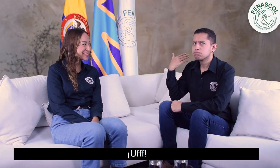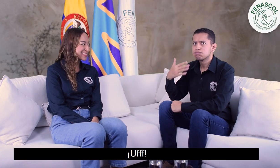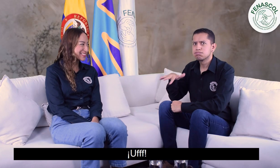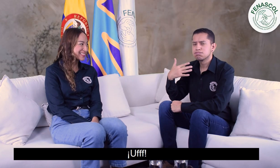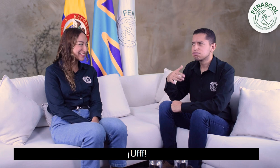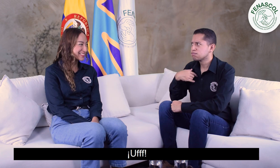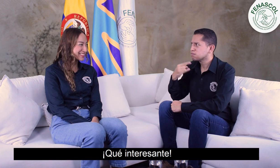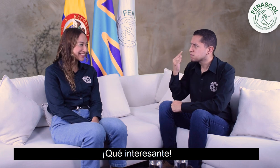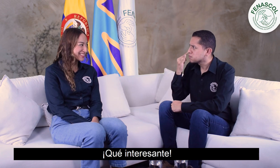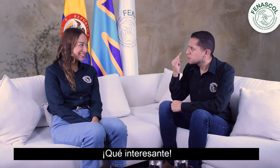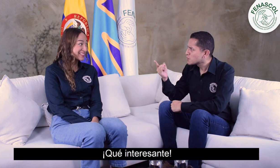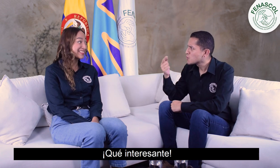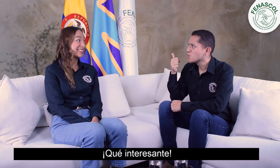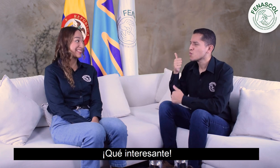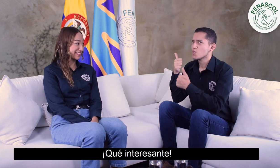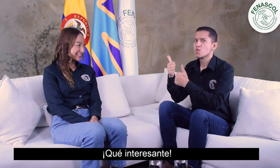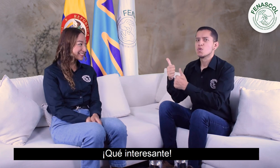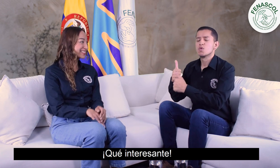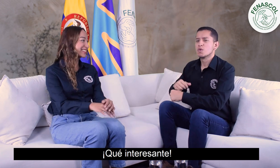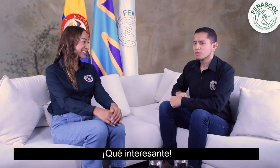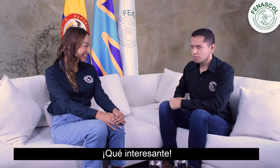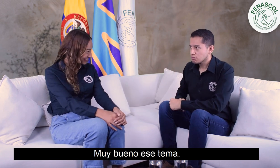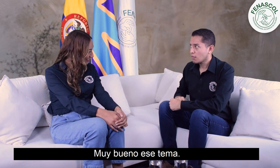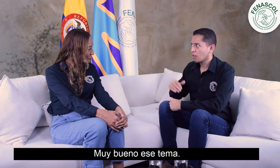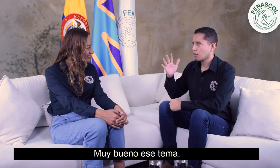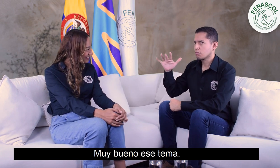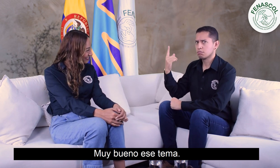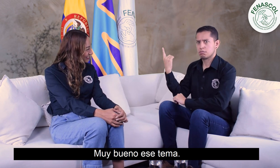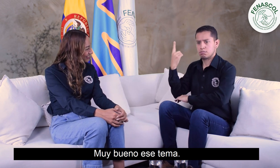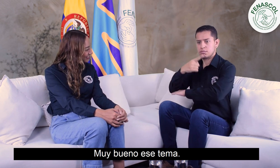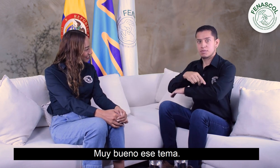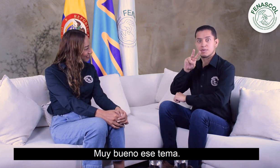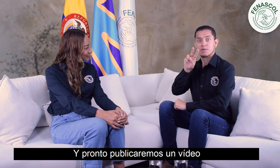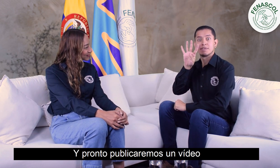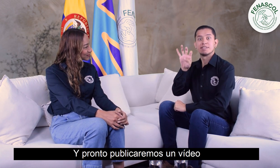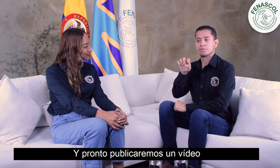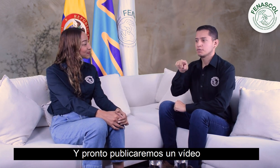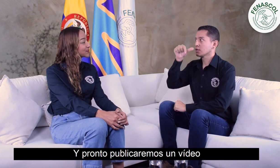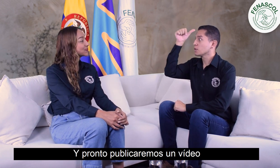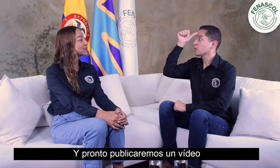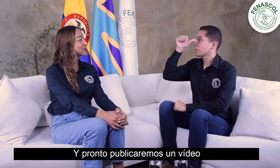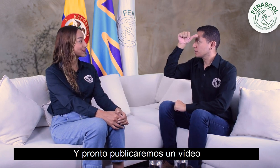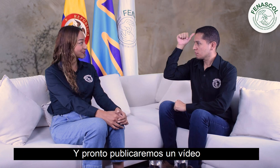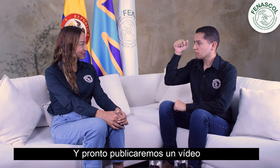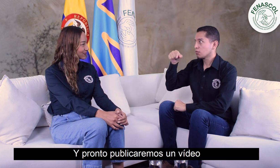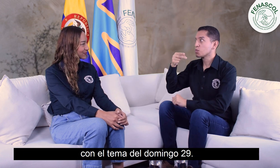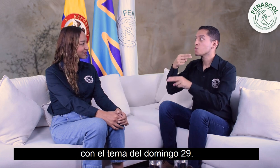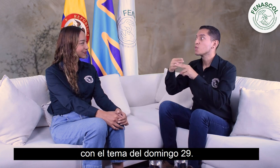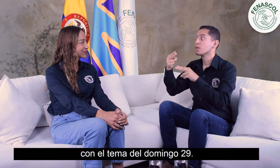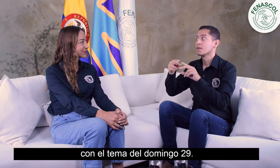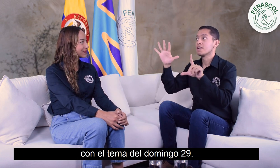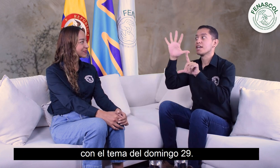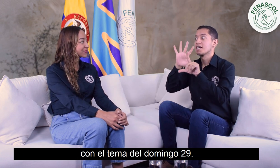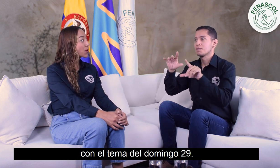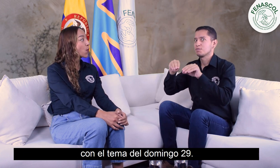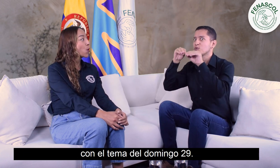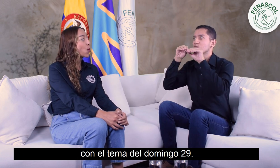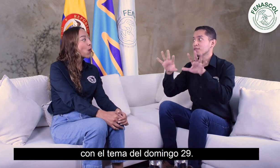Uff, qué interesante. Muy bueno ese tema. Y pronto publicaremos un video con el tema del Domingo